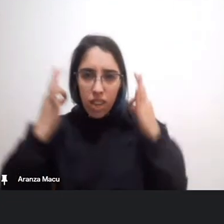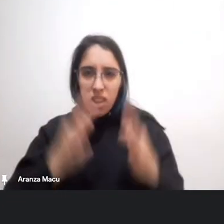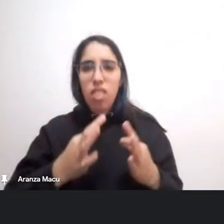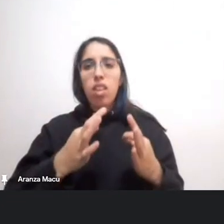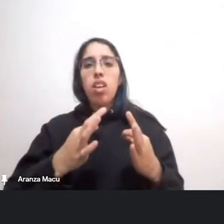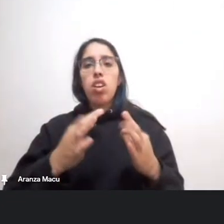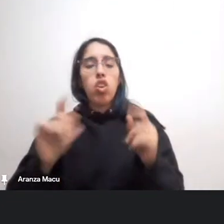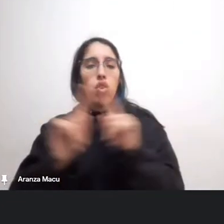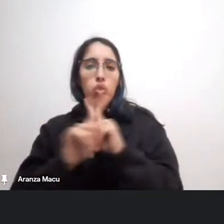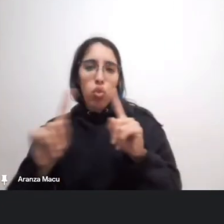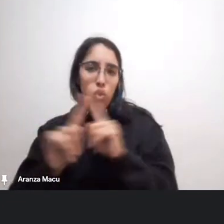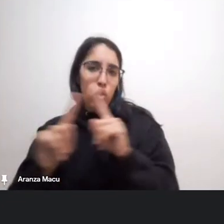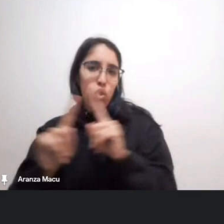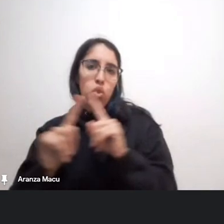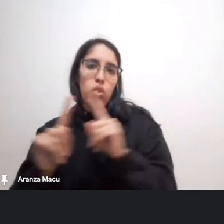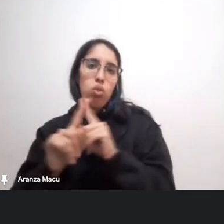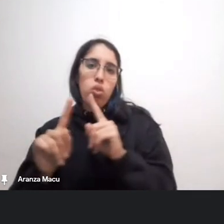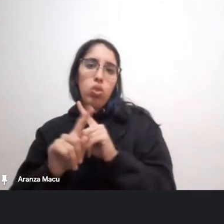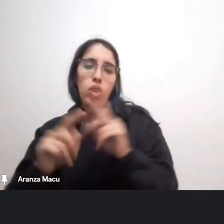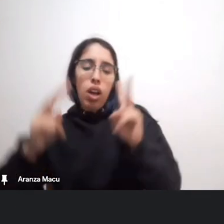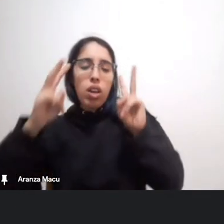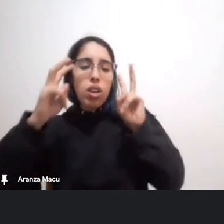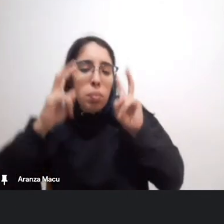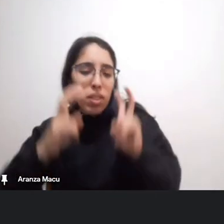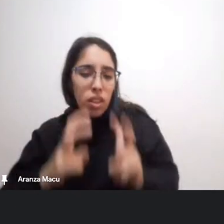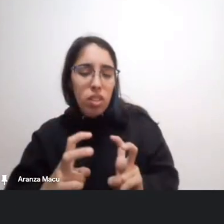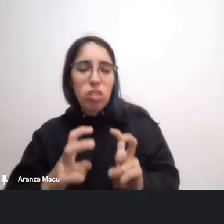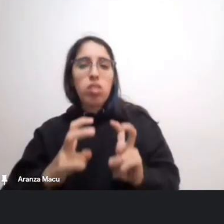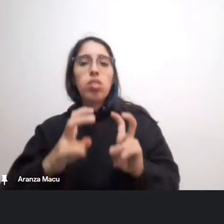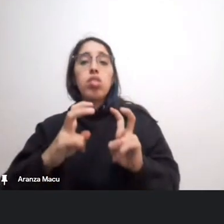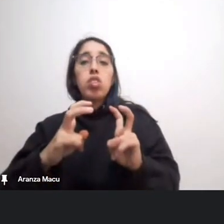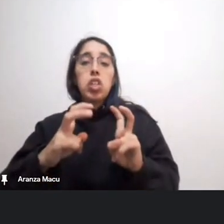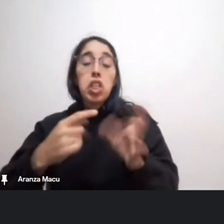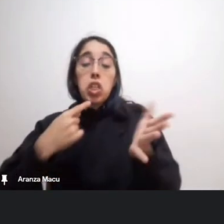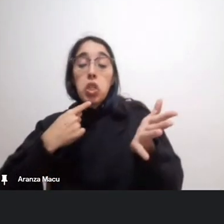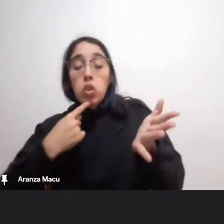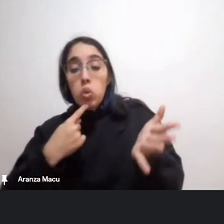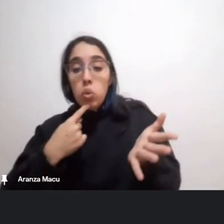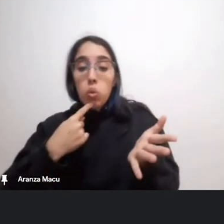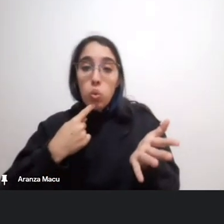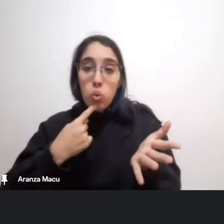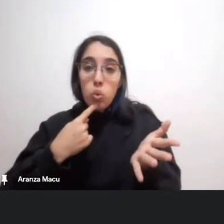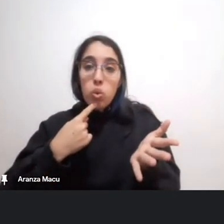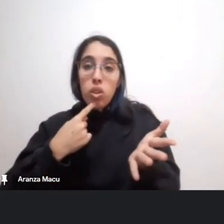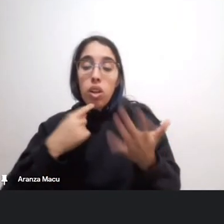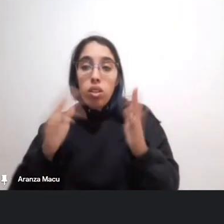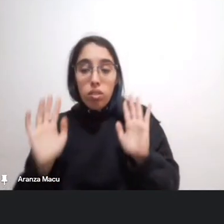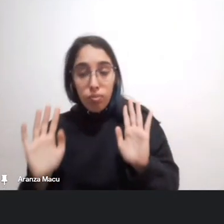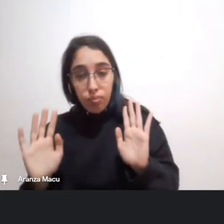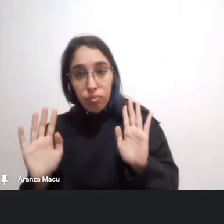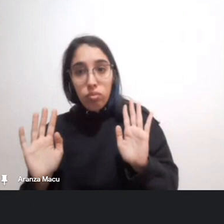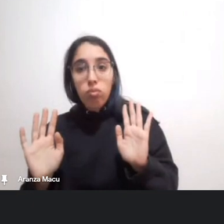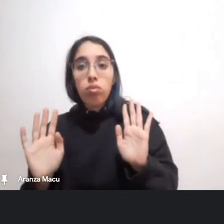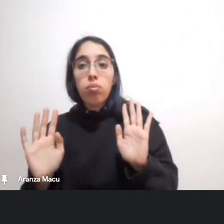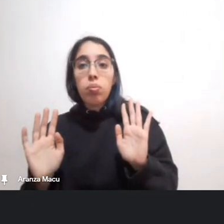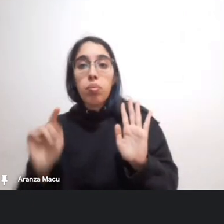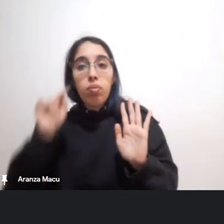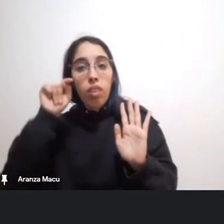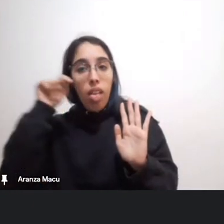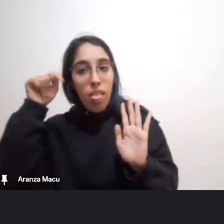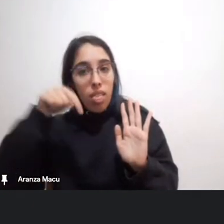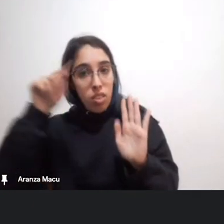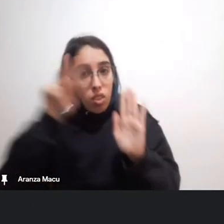un margen de duda que esto podría ser refutado. Entonces, este vocabulario es